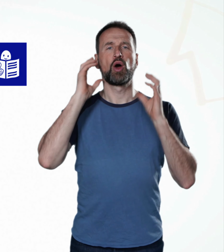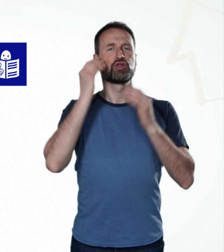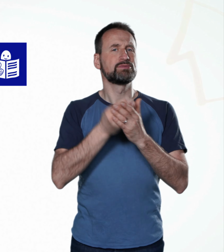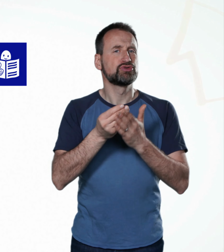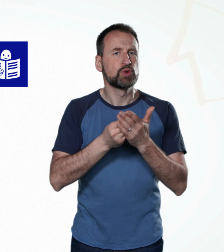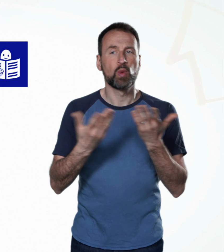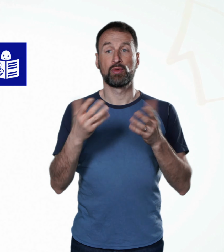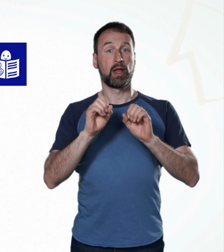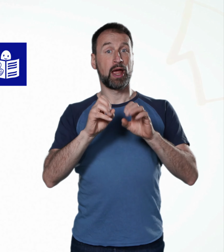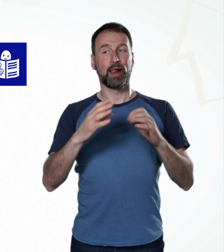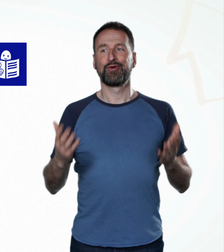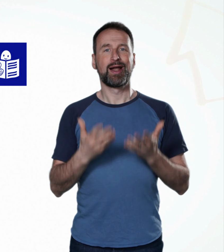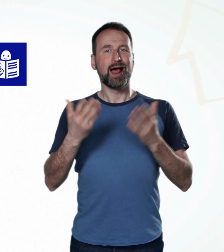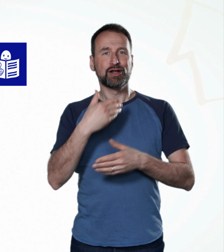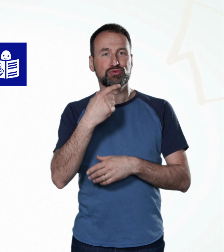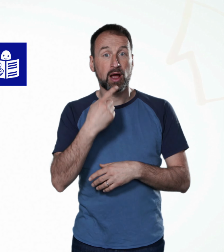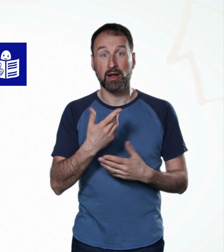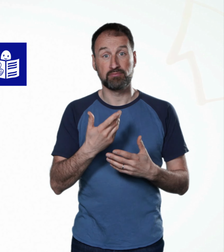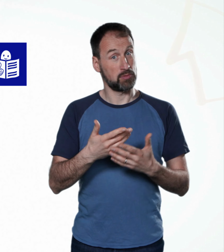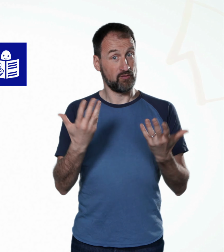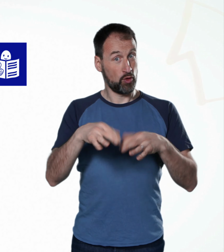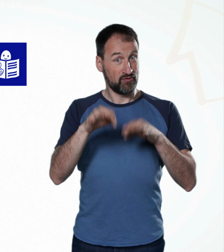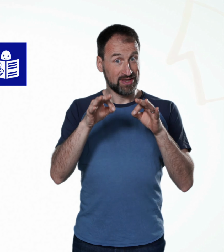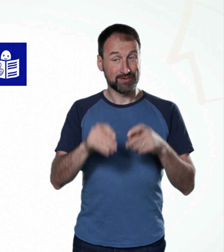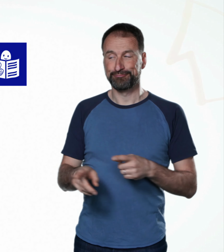Audiodeskription und Erklärungen in leichter Sprache.